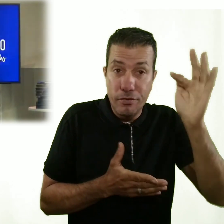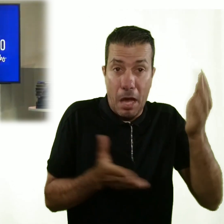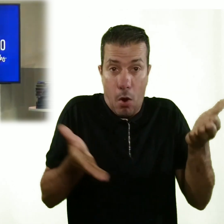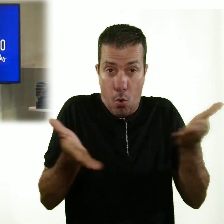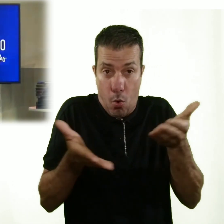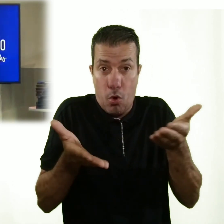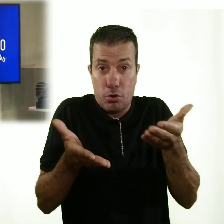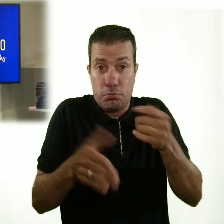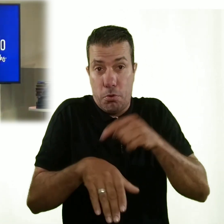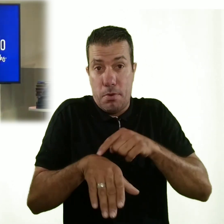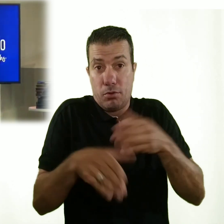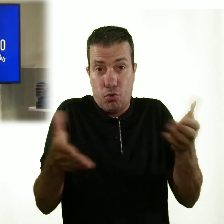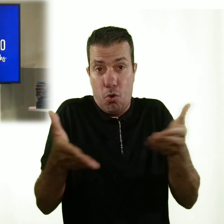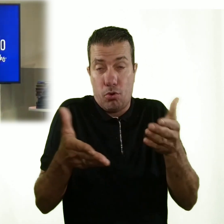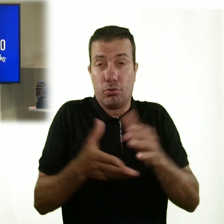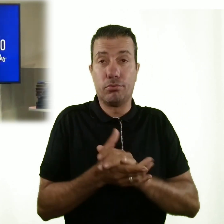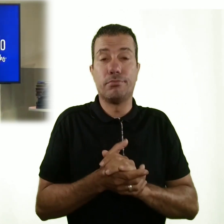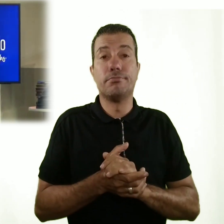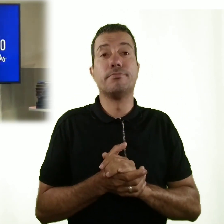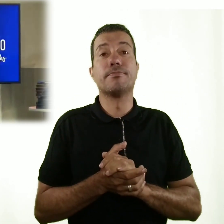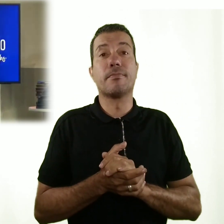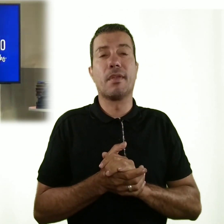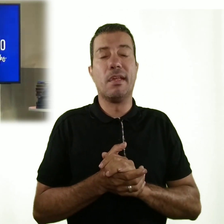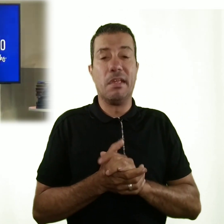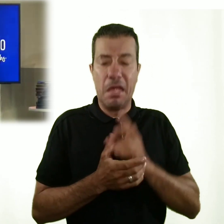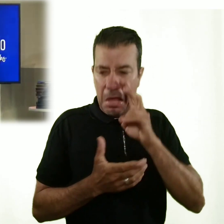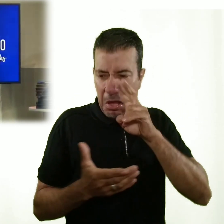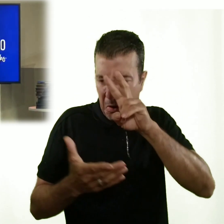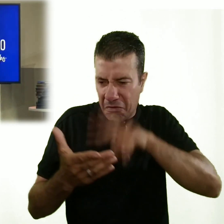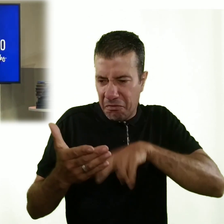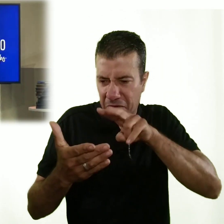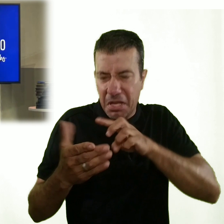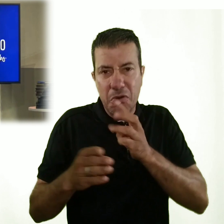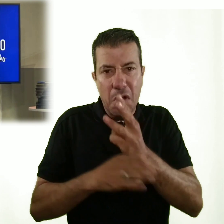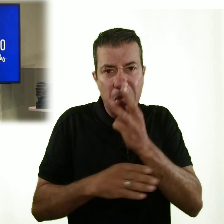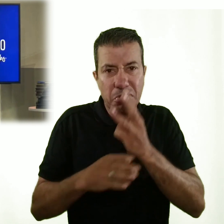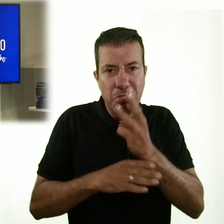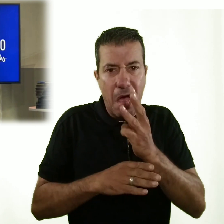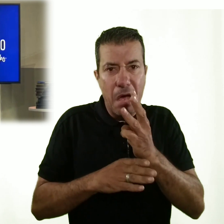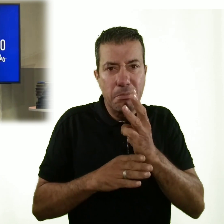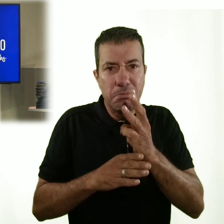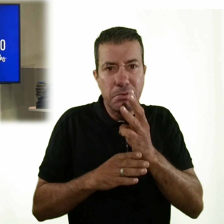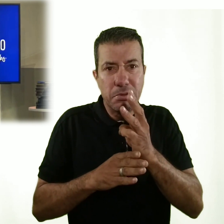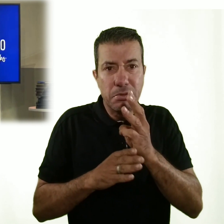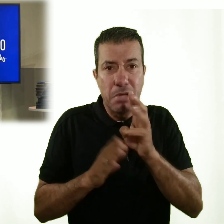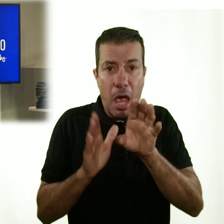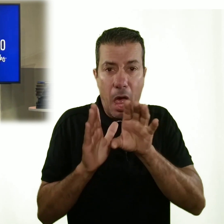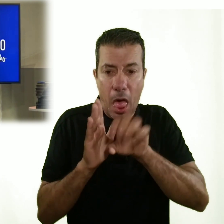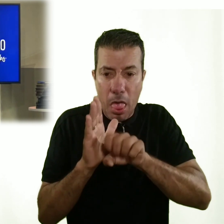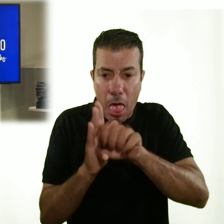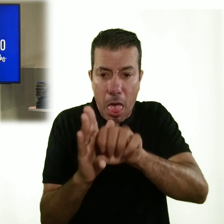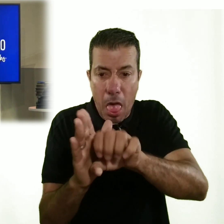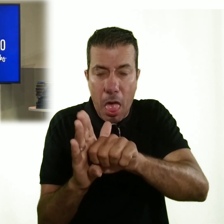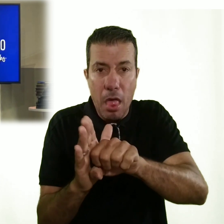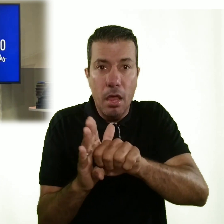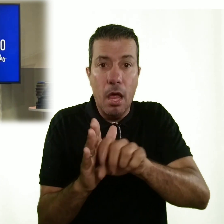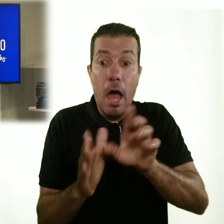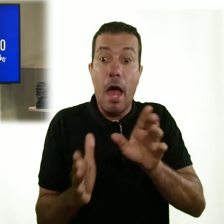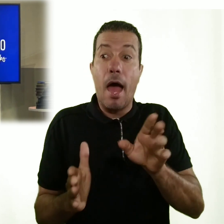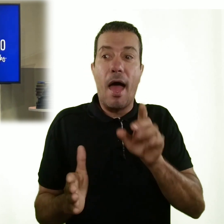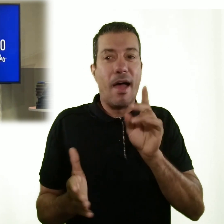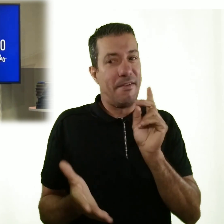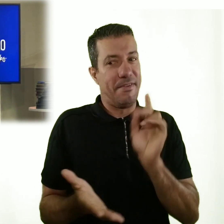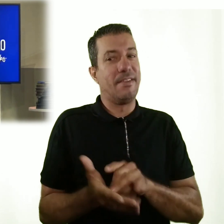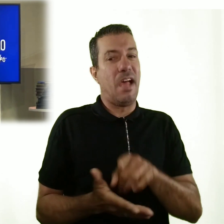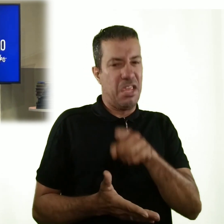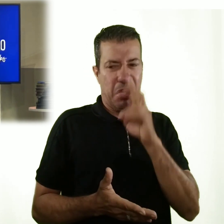gente. Eu vi no WhatsApp, eu vi no Google, então é verdade. Ué, será que é assim